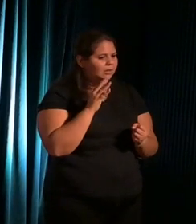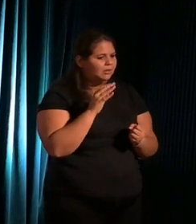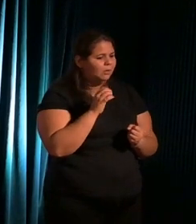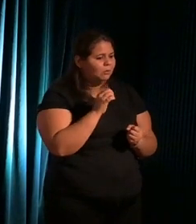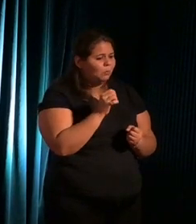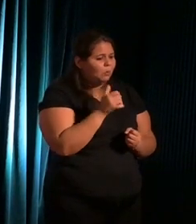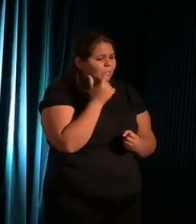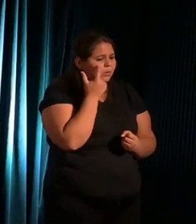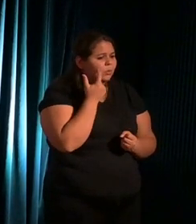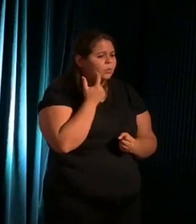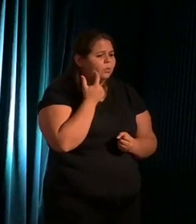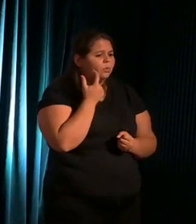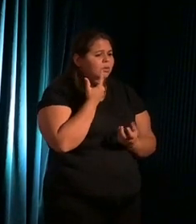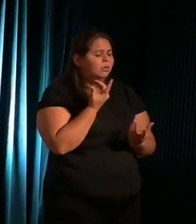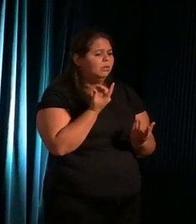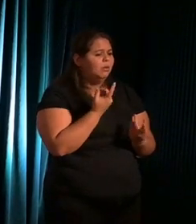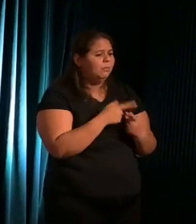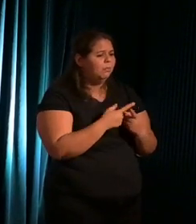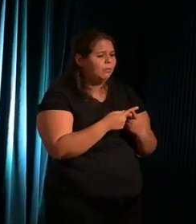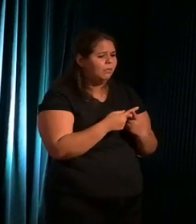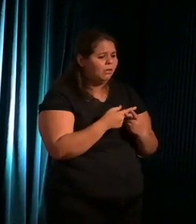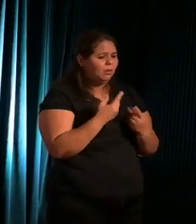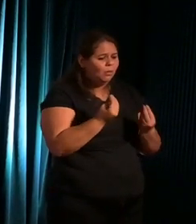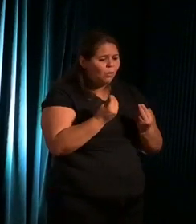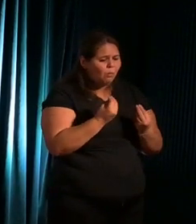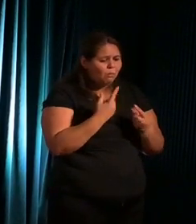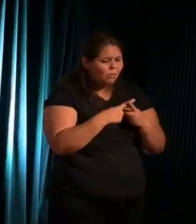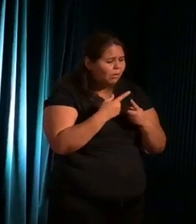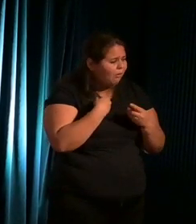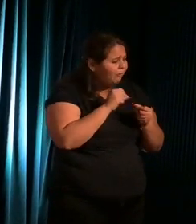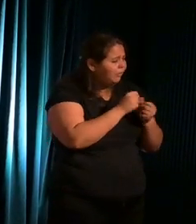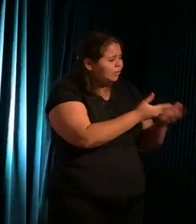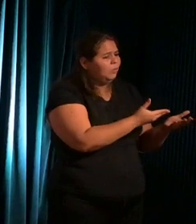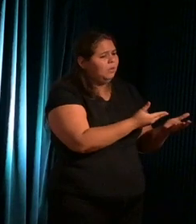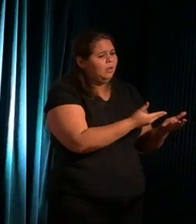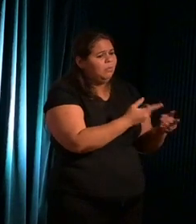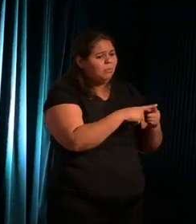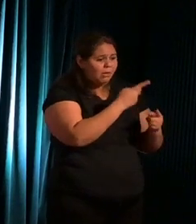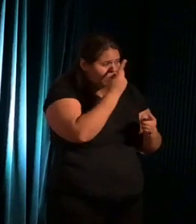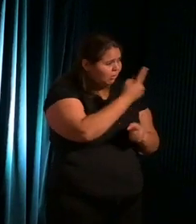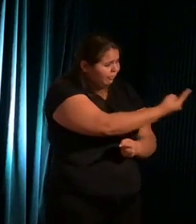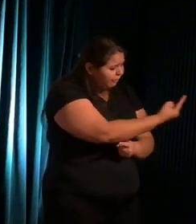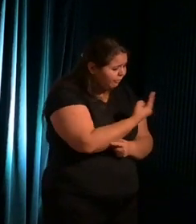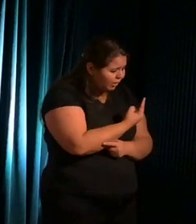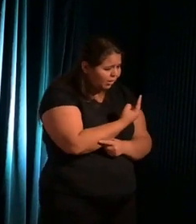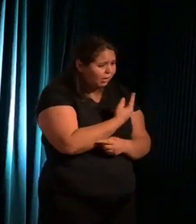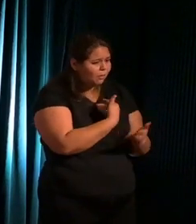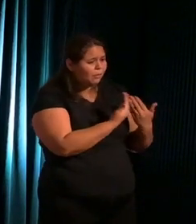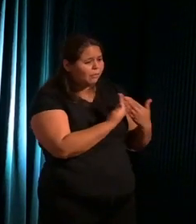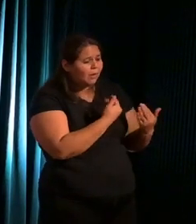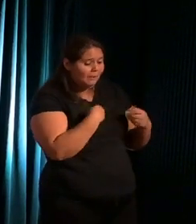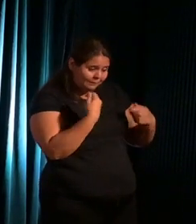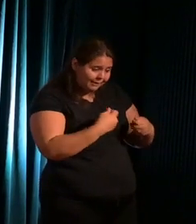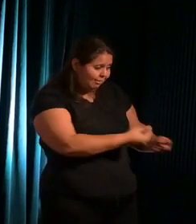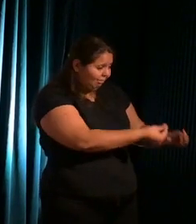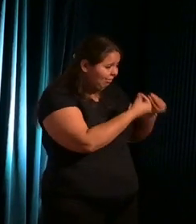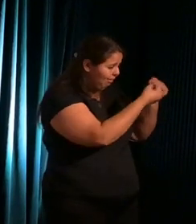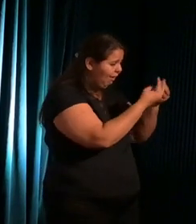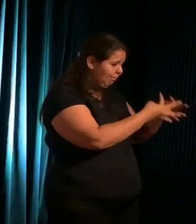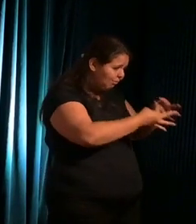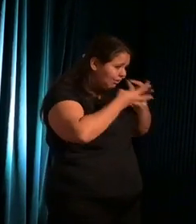quase que choro, que eu digo, como, Walter, você faz uma coisa dessa? Se a pessoa veio a você, veio falar contigo de uma forma